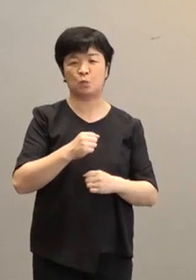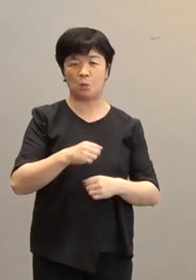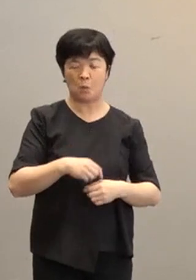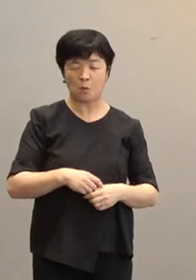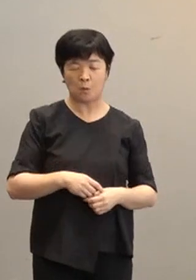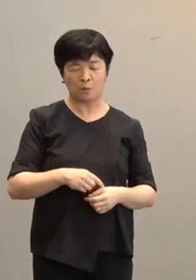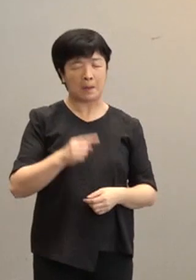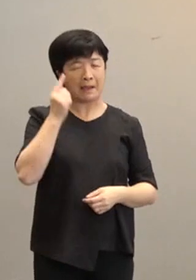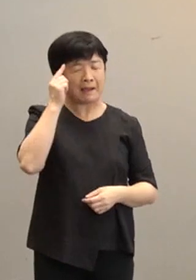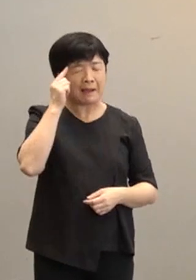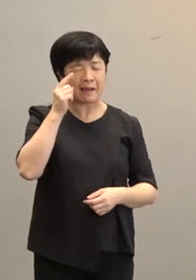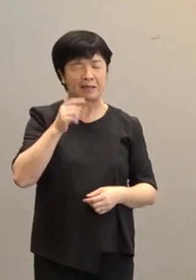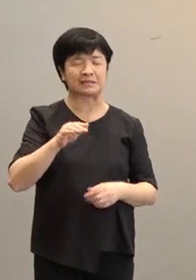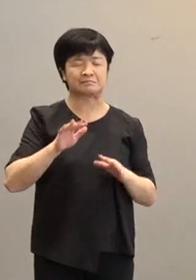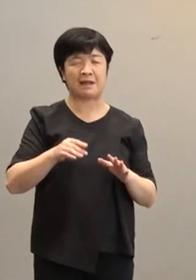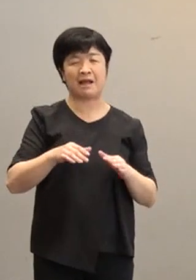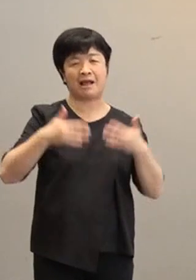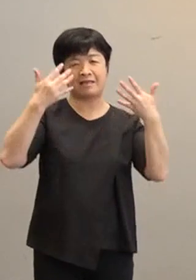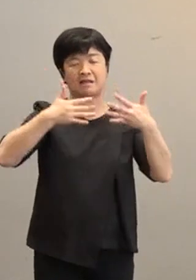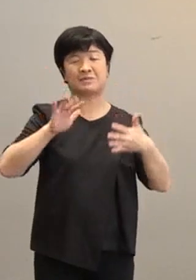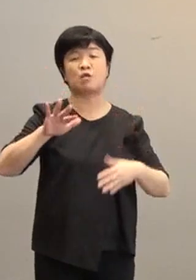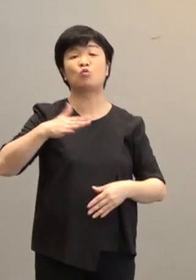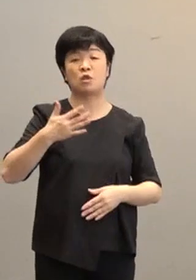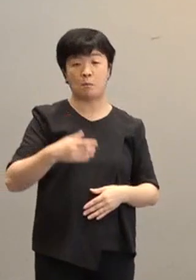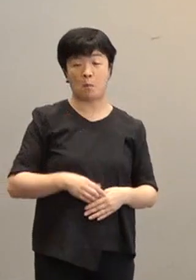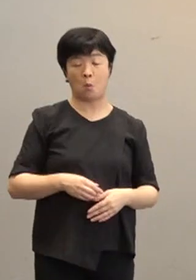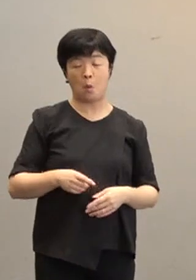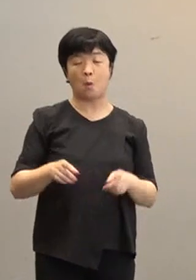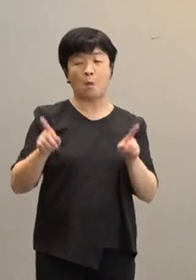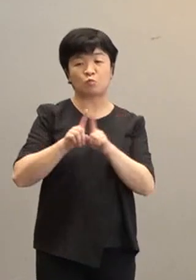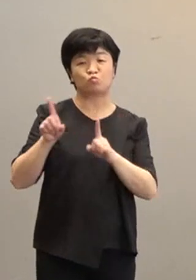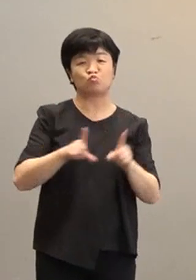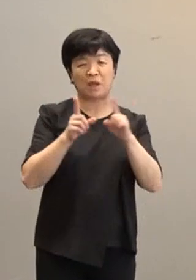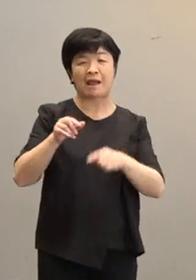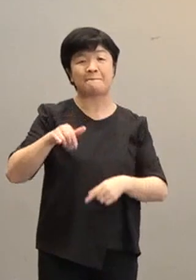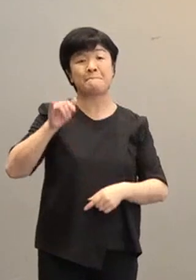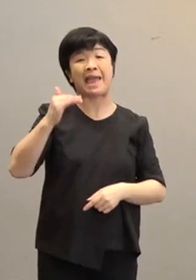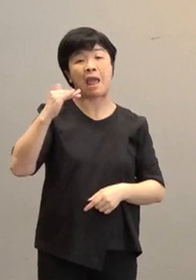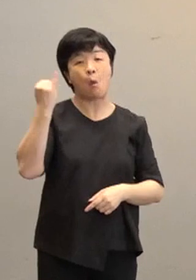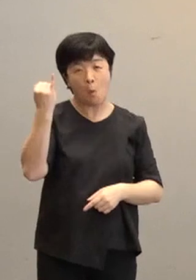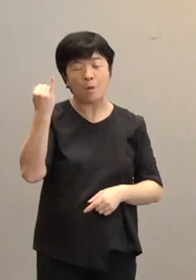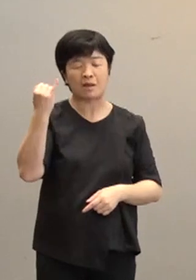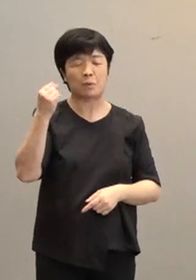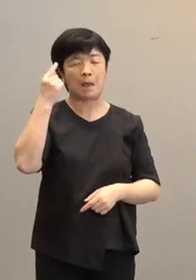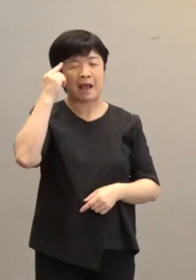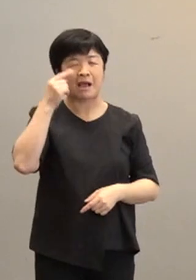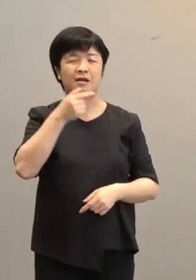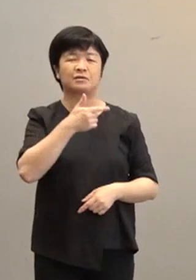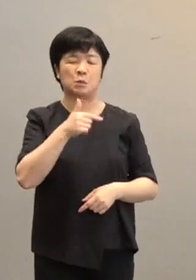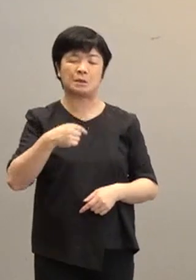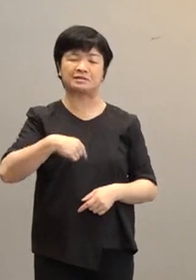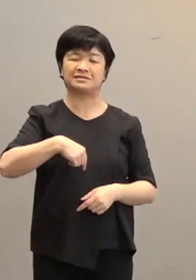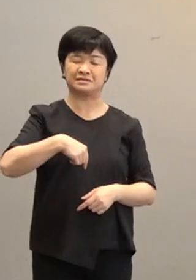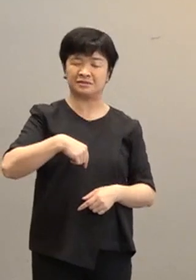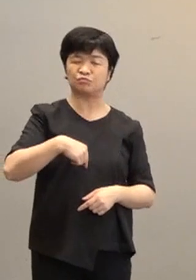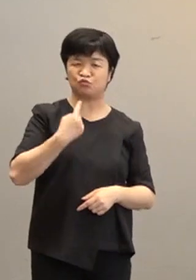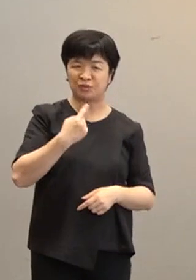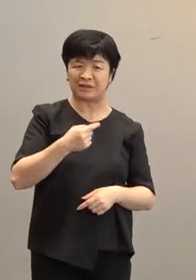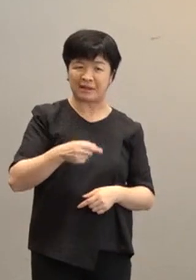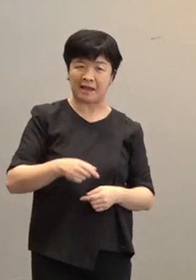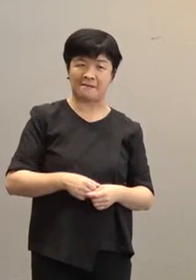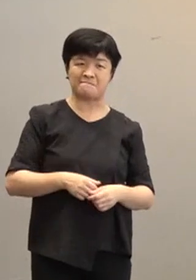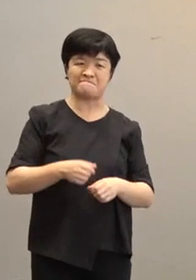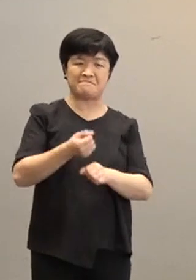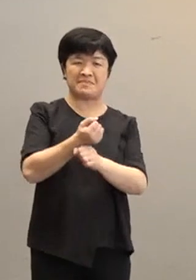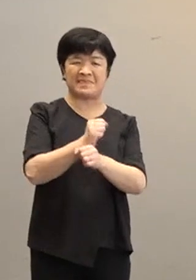、パートナーのペコさんとの関係も含めてですね、かなりこうご自身でいろいろなこう多様性というものを体現されていた方だ